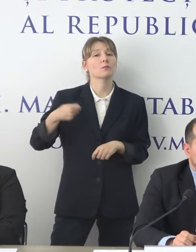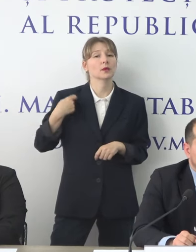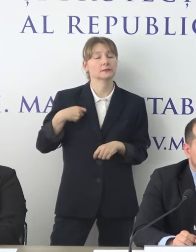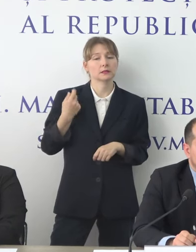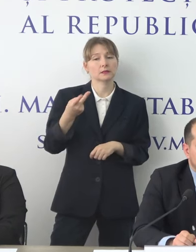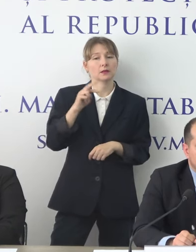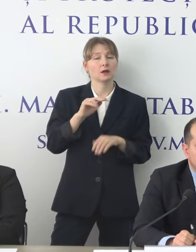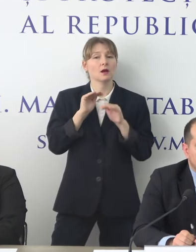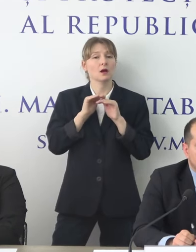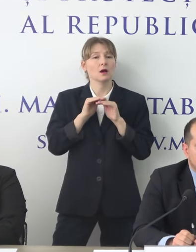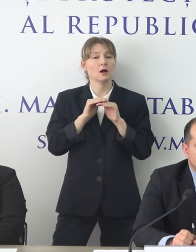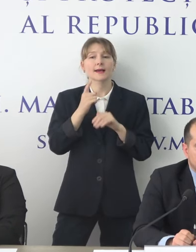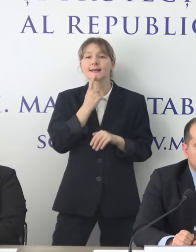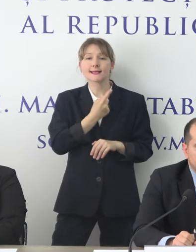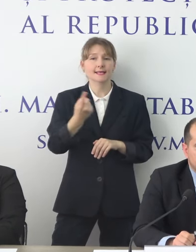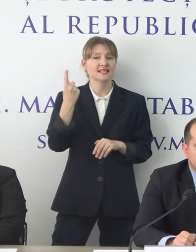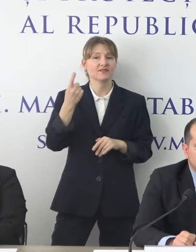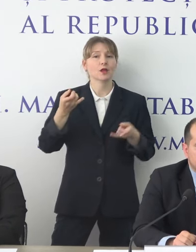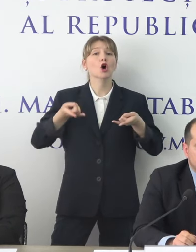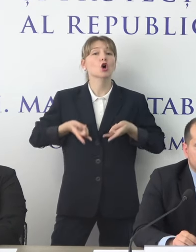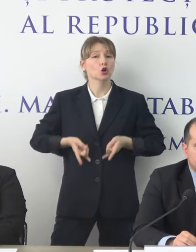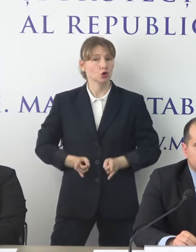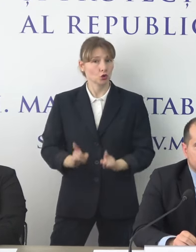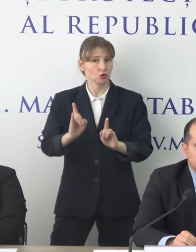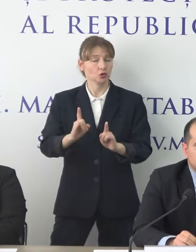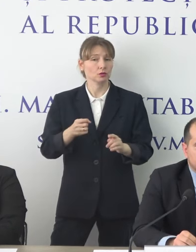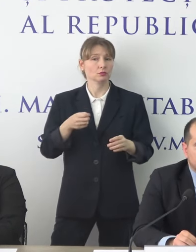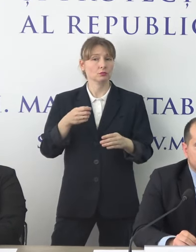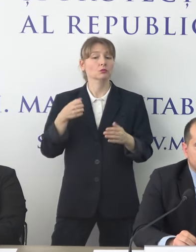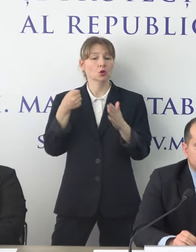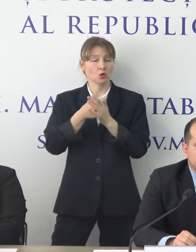de unică la naștere la 20.000 de lei.